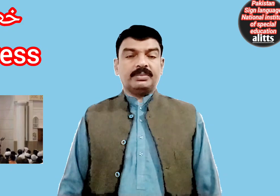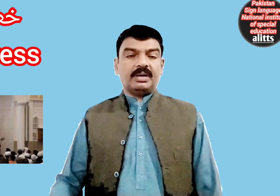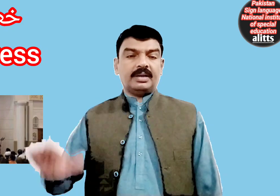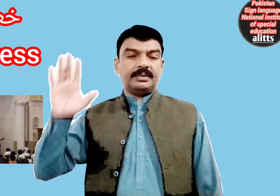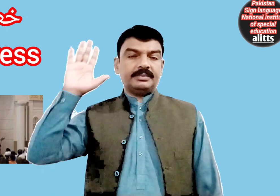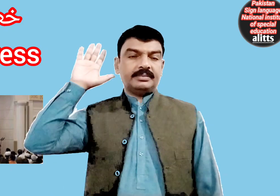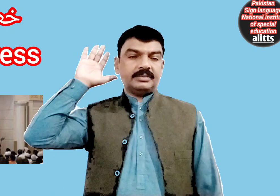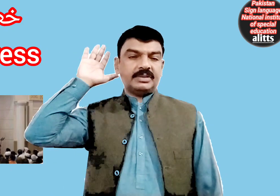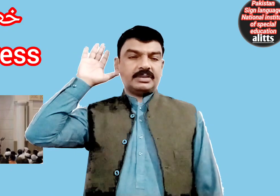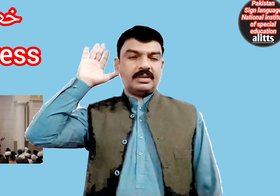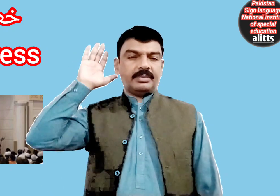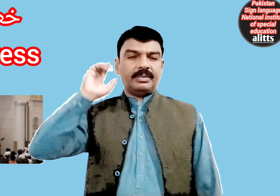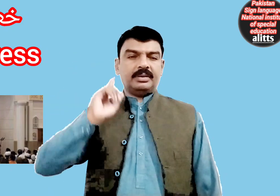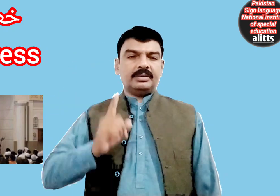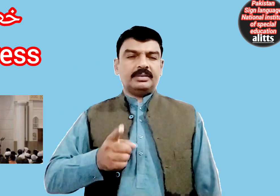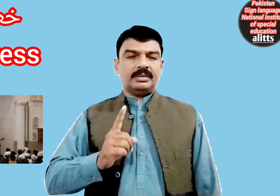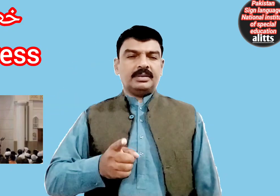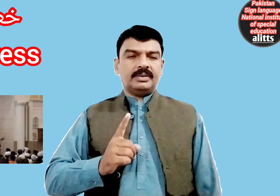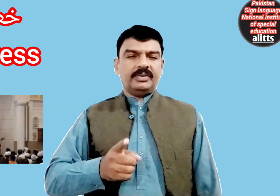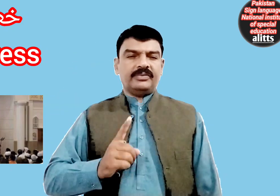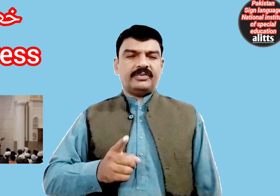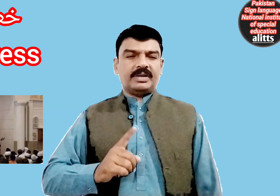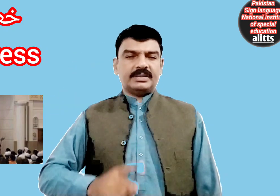खुतबा, इस्लामी वाज।